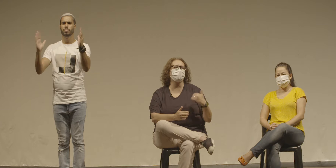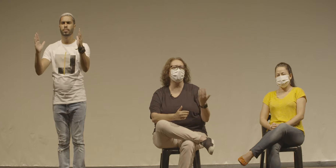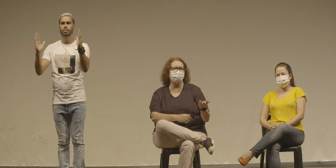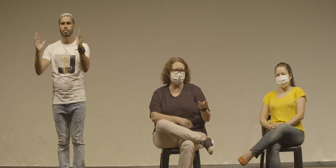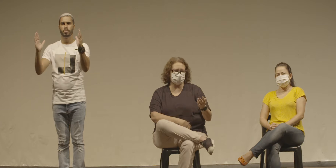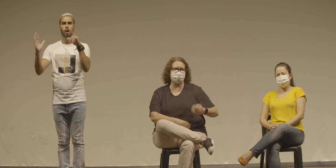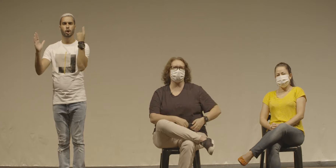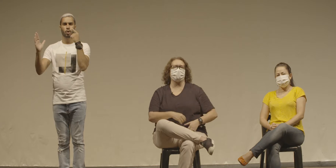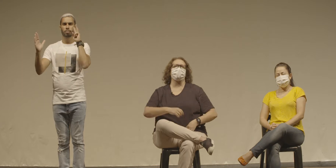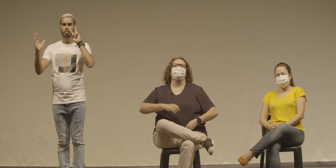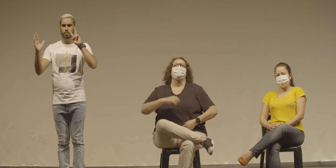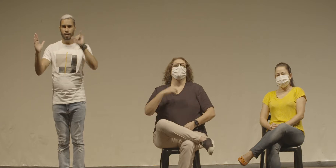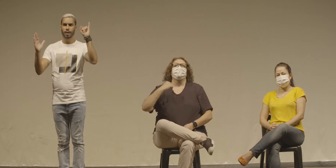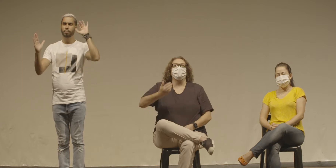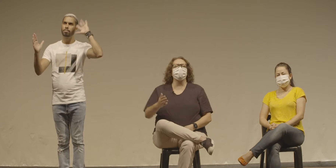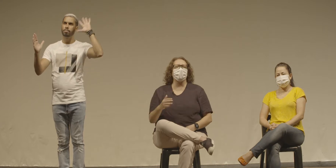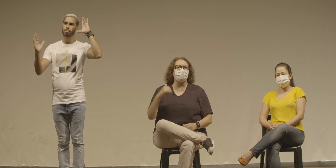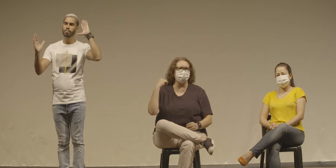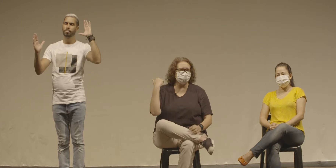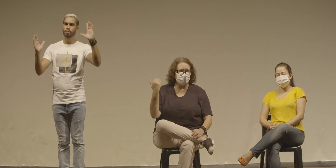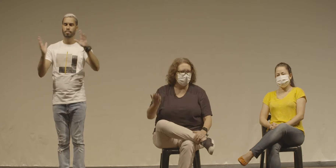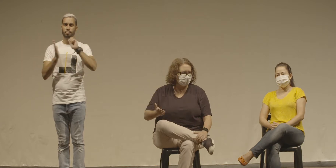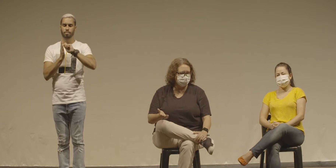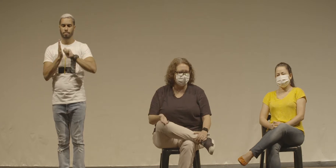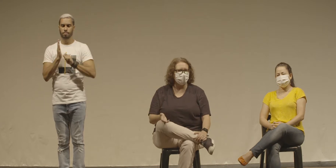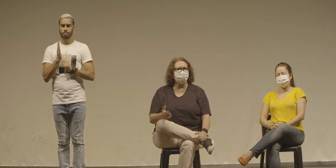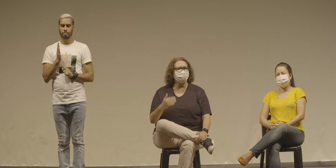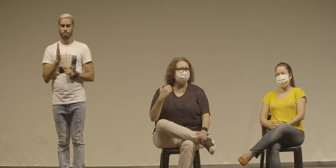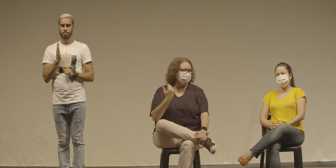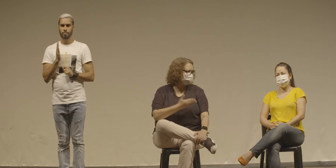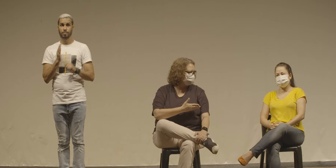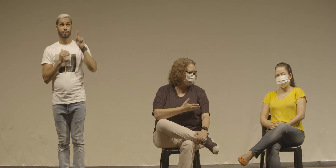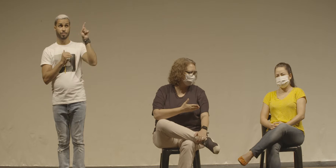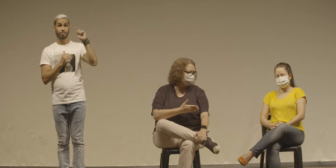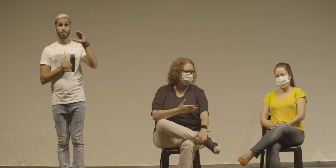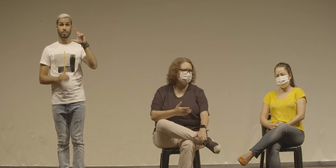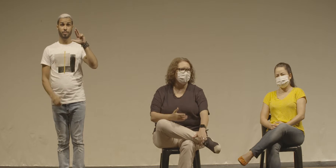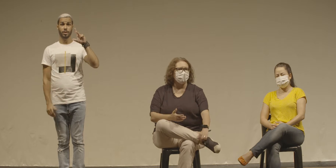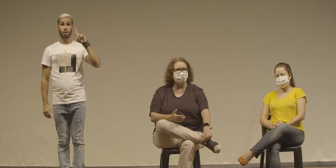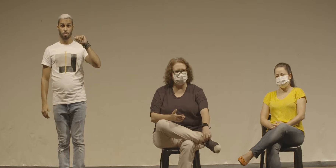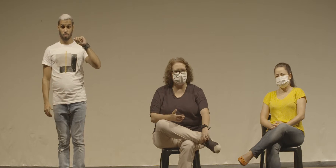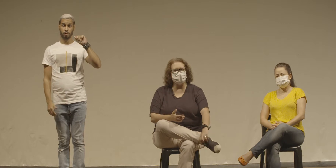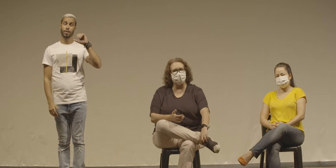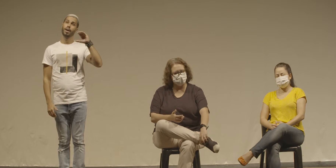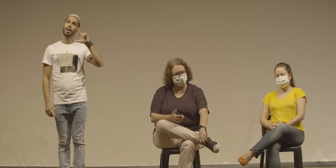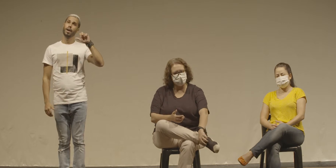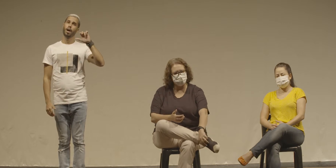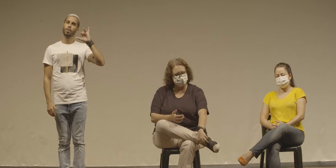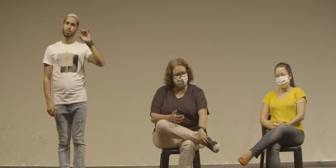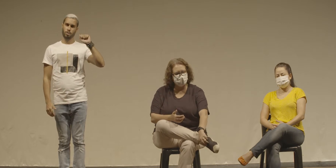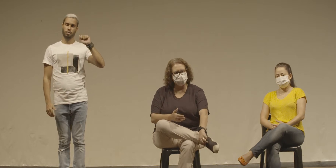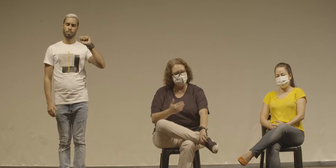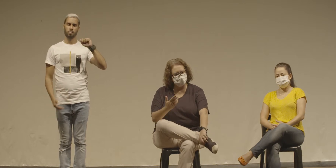nós contaríamos a nossa história. Nisso, a Cláudia deu o ok para a gente, através do nosso teaser, ela